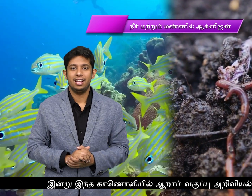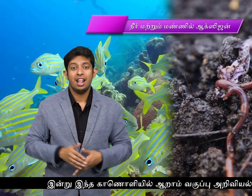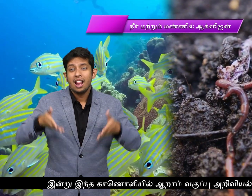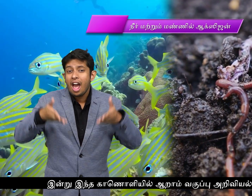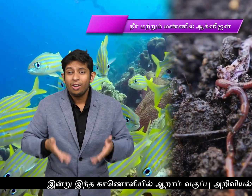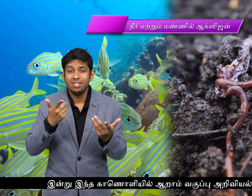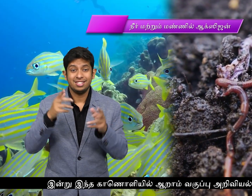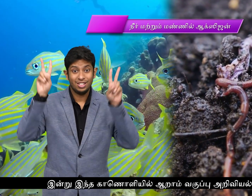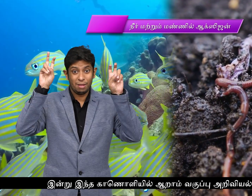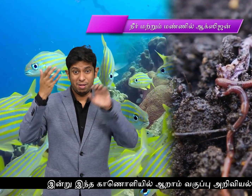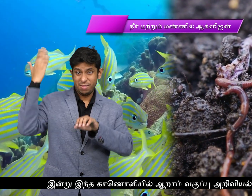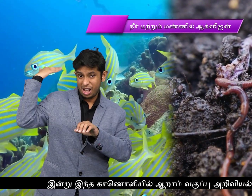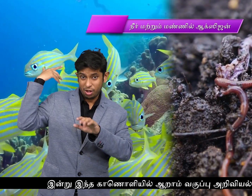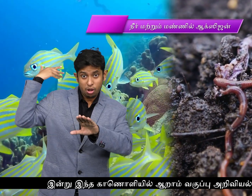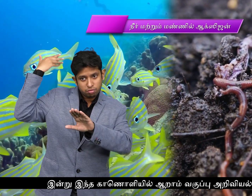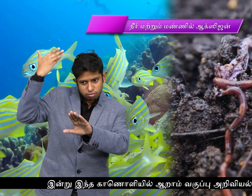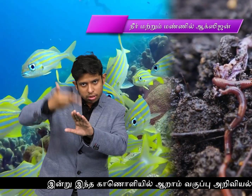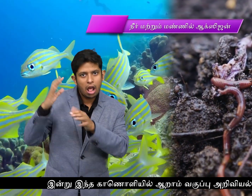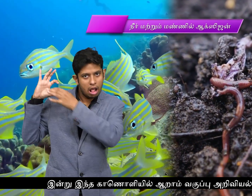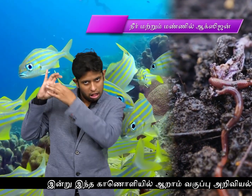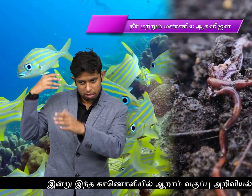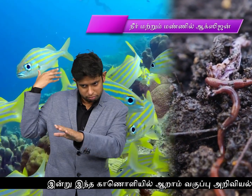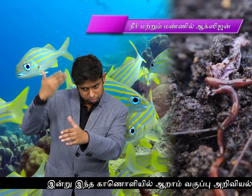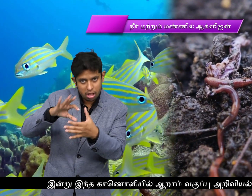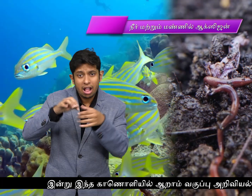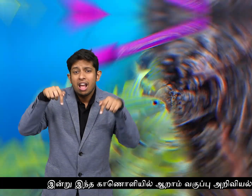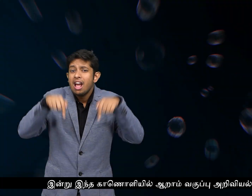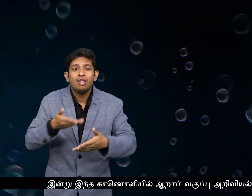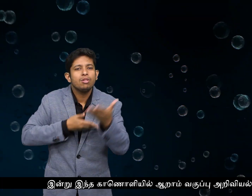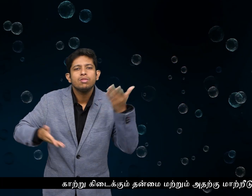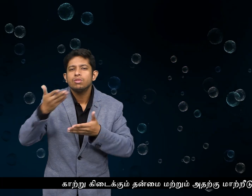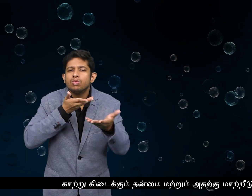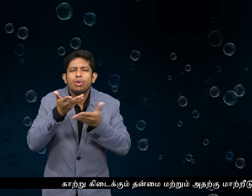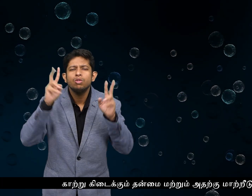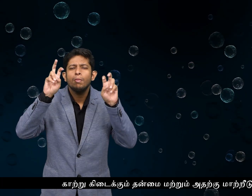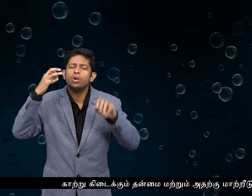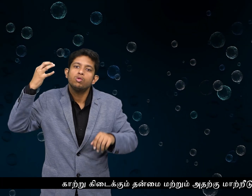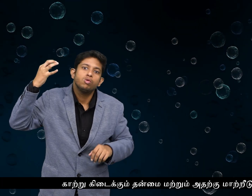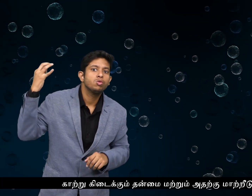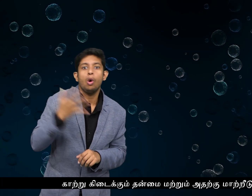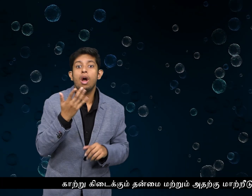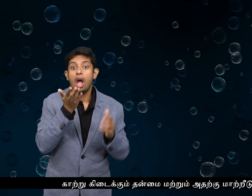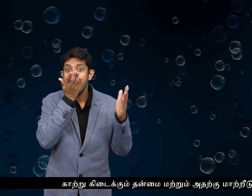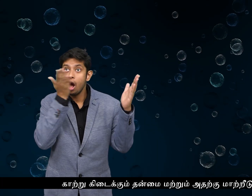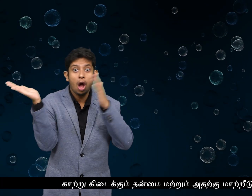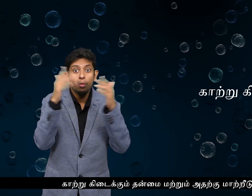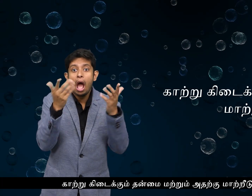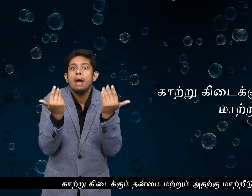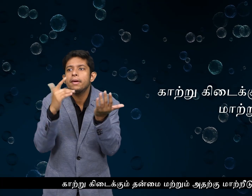இன்று இந்த காணொளியில் 6ஆம் வகுப்பு அறிவியல் பாடத்தில் காற்று கிடைக்கும் தன்மை மற்றும் அதற்கு